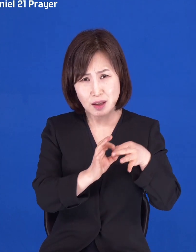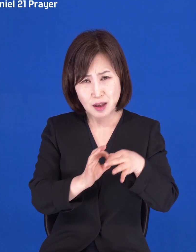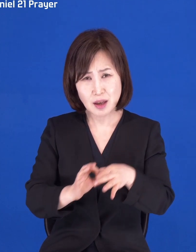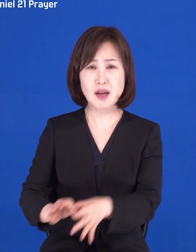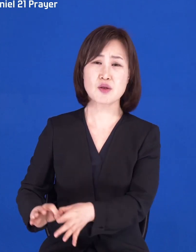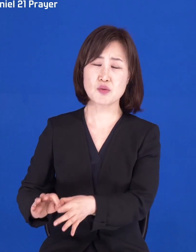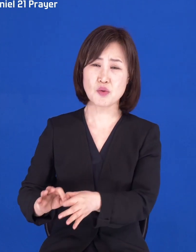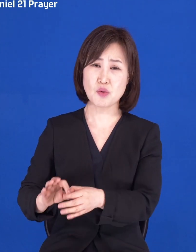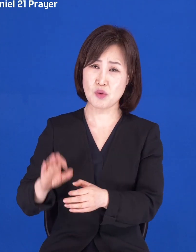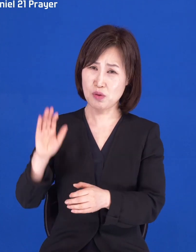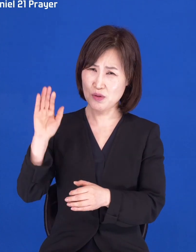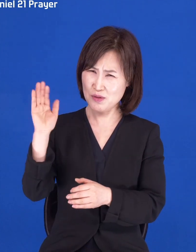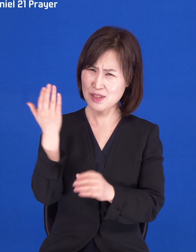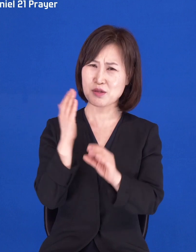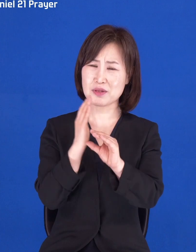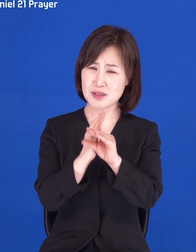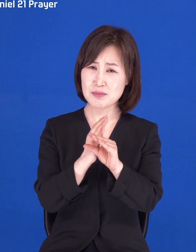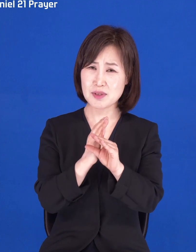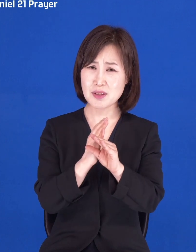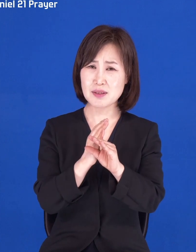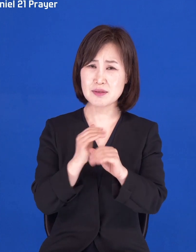전수되어 가고 있습니다.